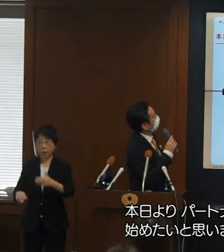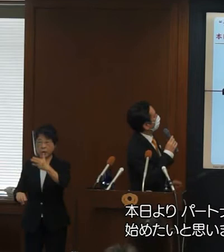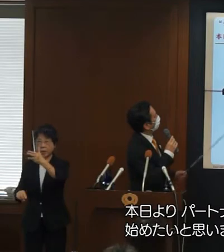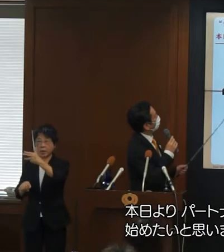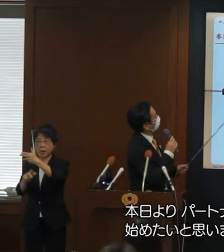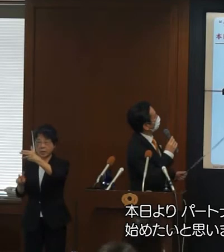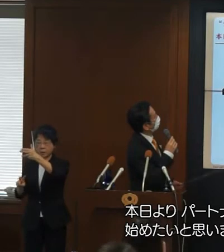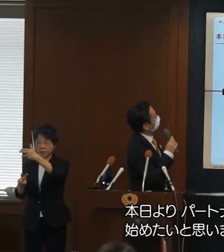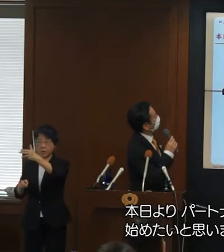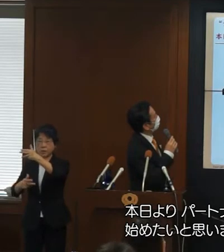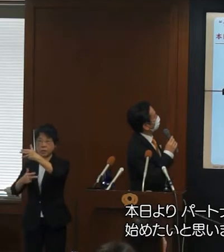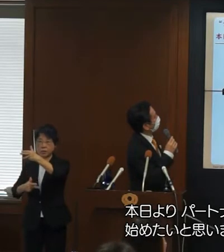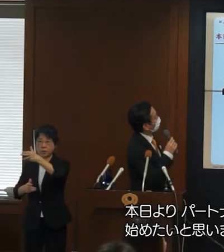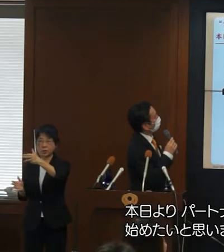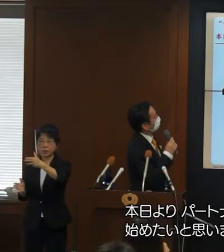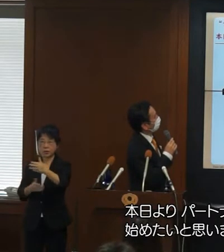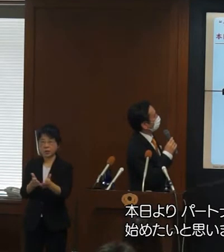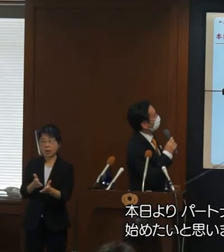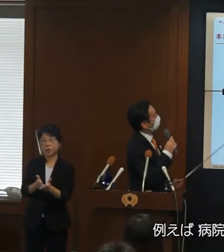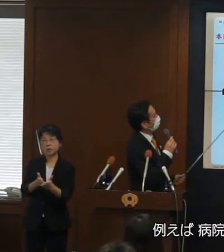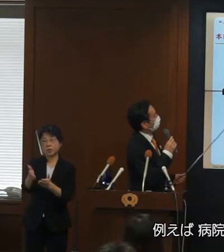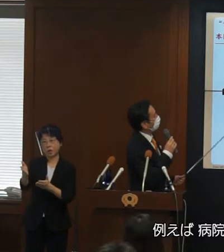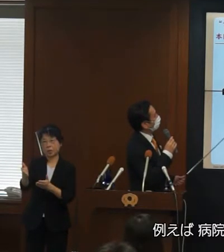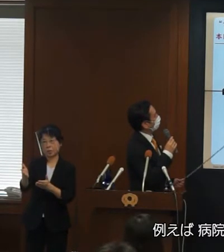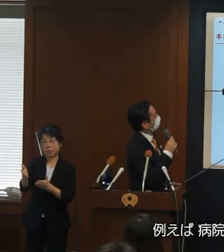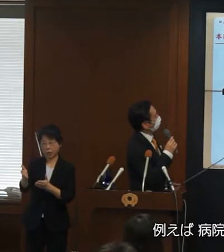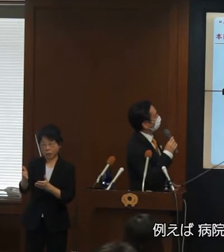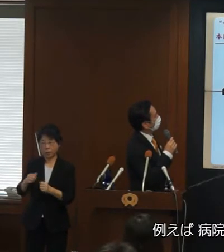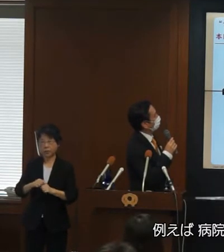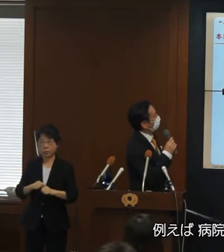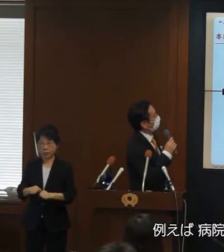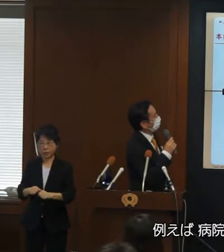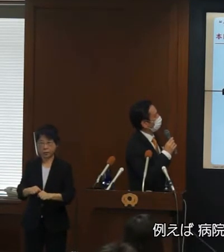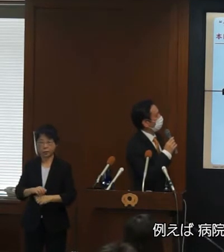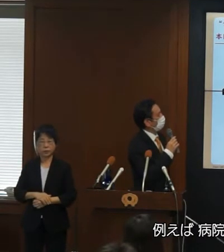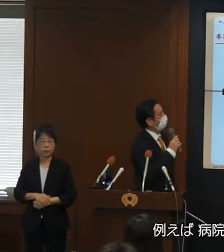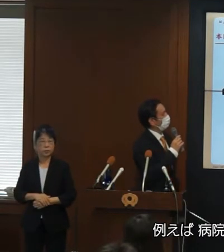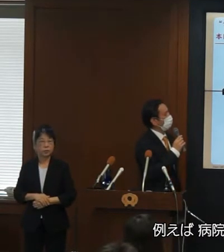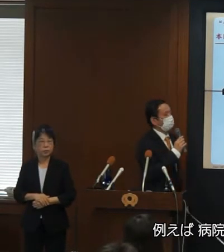ップ宣誓制度を始めたいと思います。まあ、これはご案内の通りです。